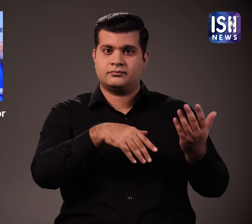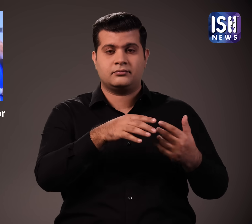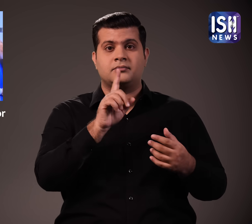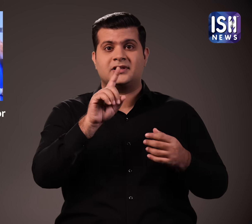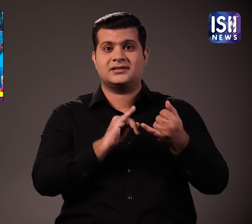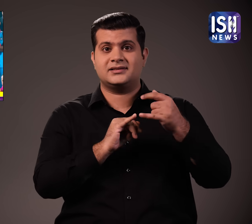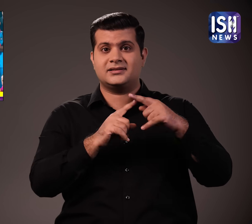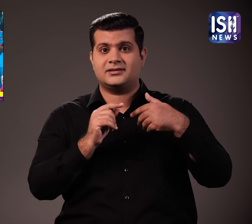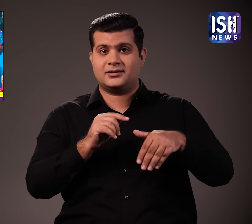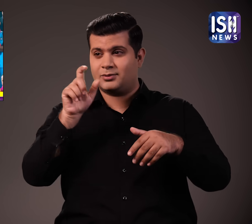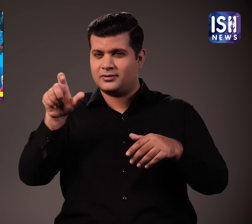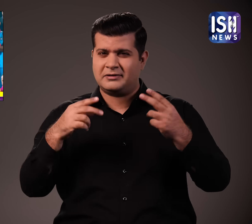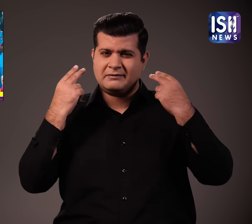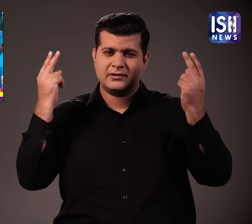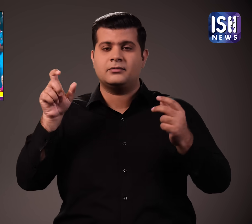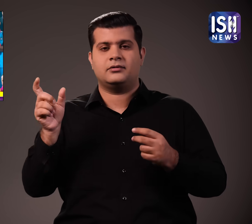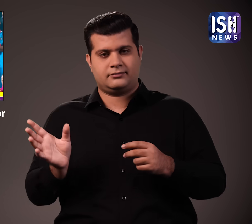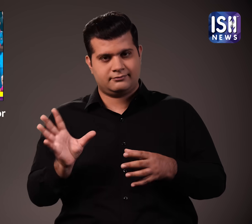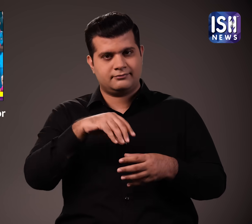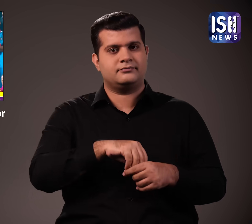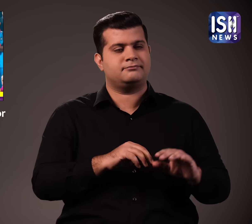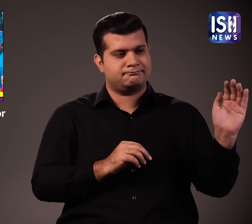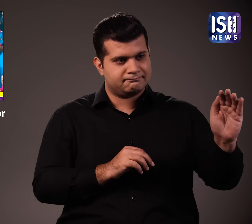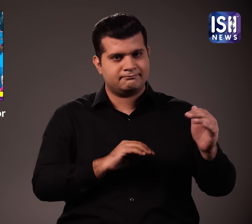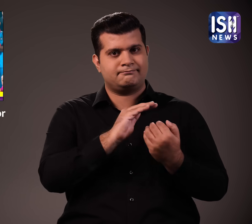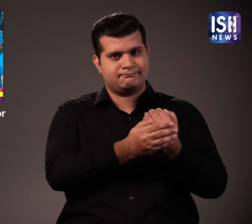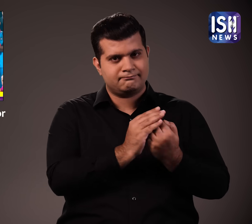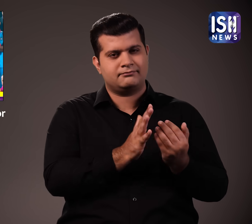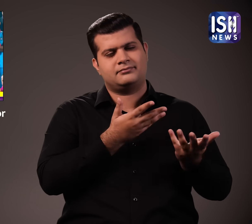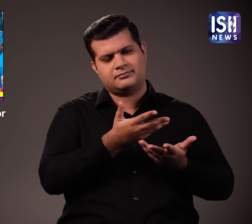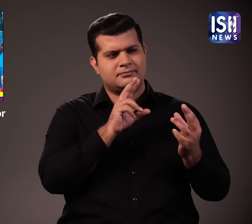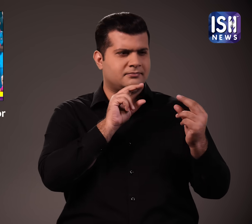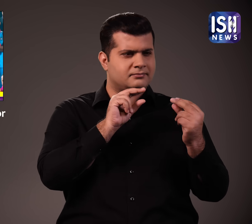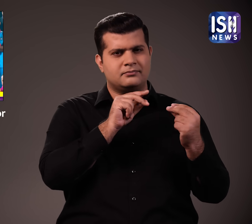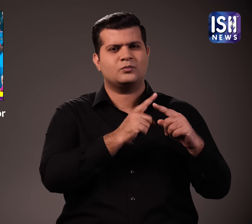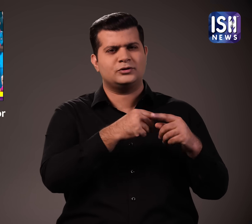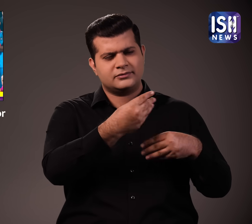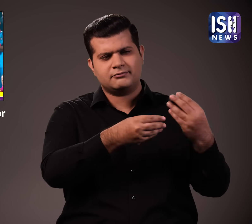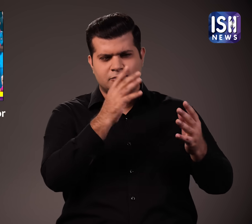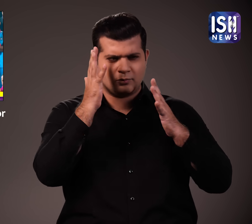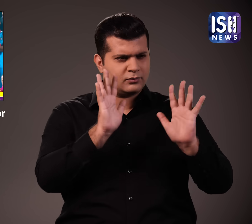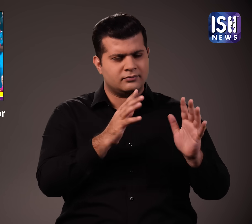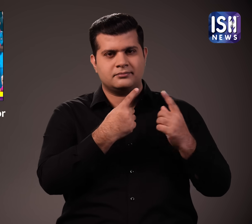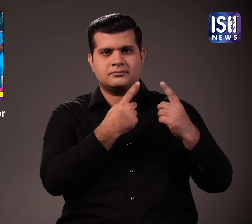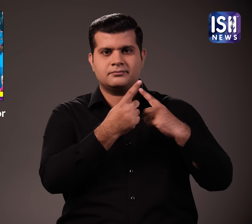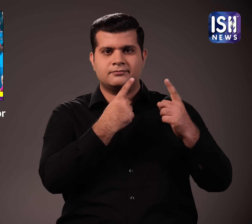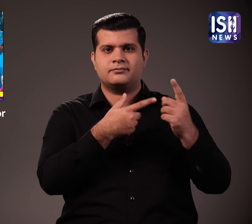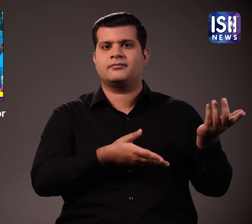महान क्रिकेटर सच्चिन टेंडूल कर उनके पास जाकर उन्हें धाड़ास बंदाते नजर आए